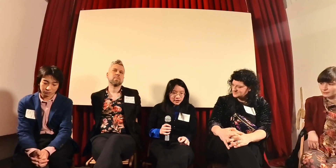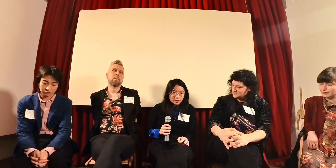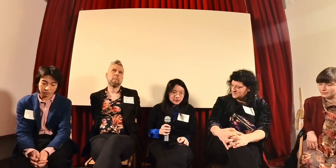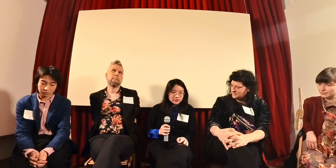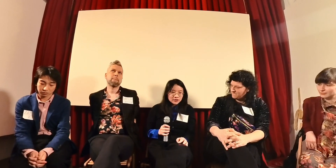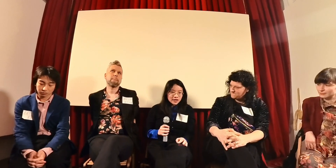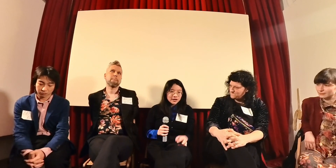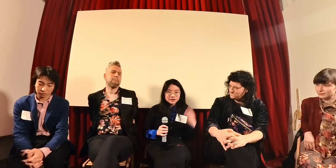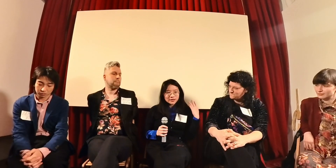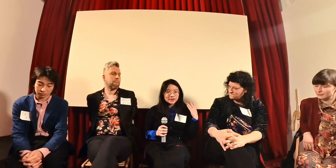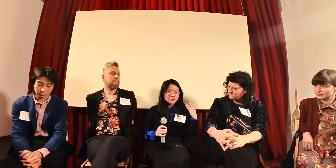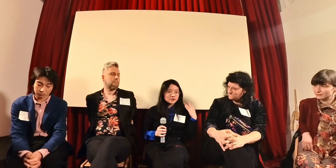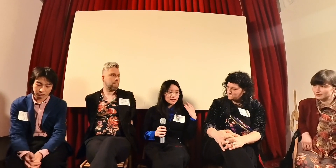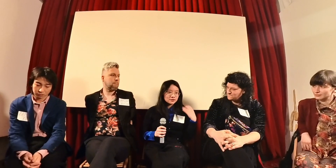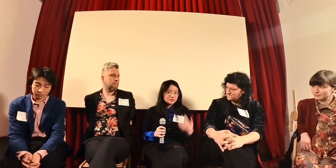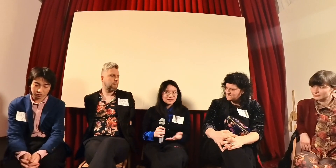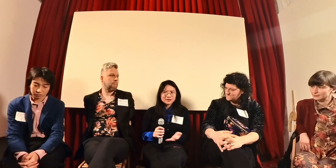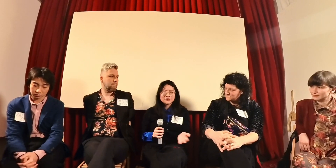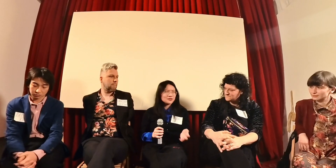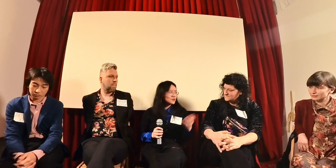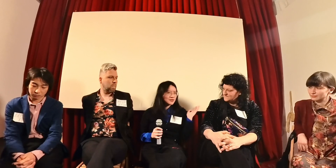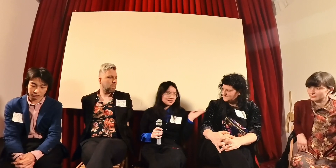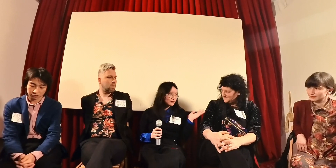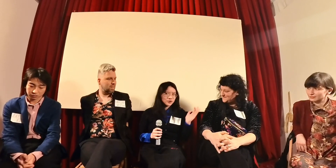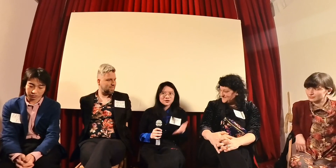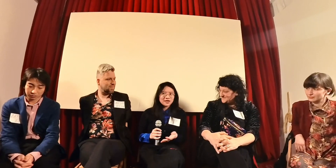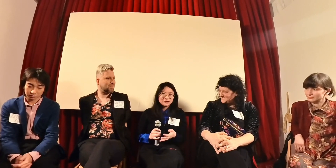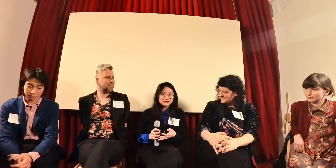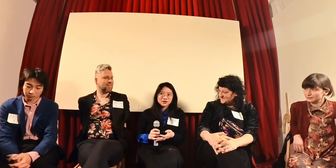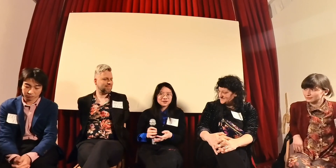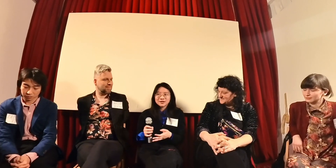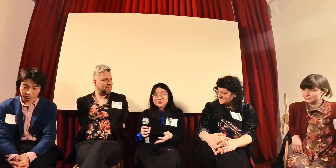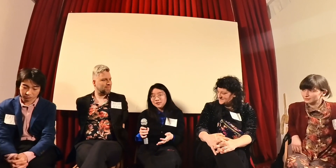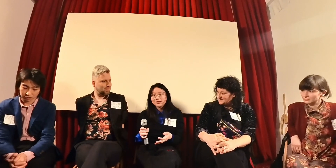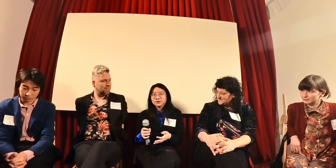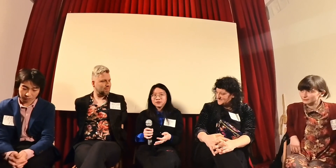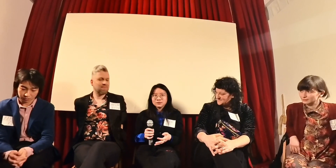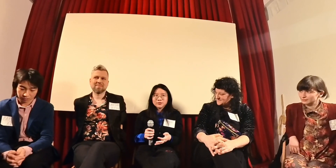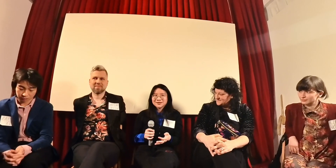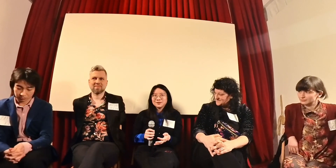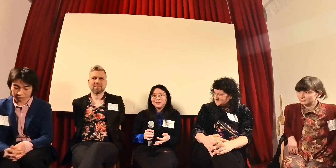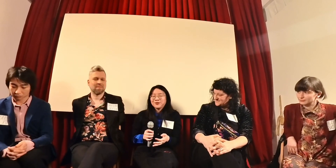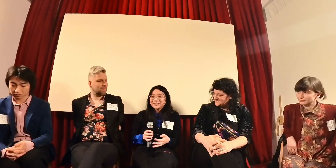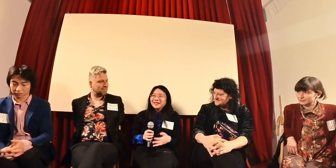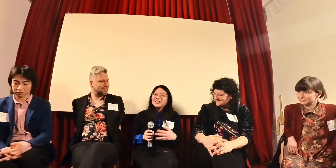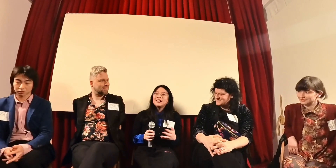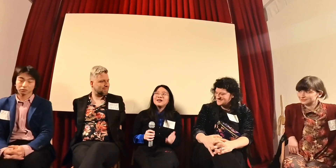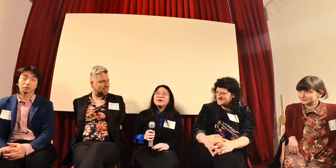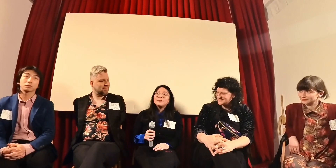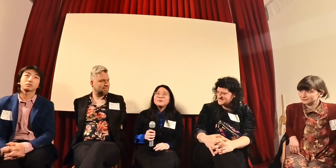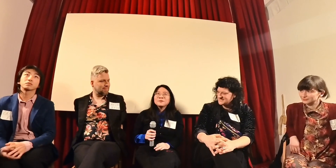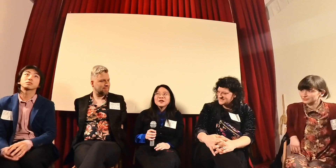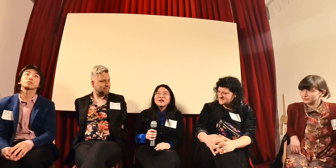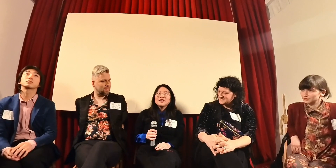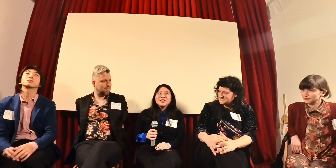důležité a jsem ráda, že asi jsem dostala ten prostor a že se teďka třeba tady učím participovat.